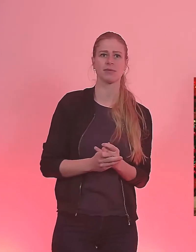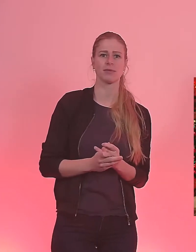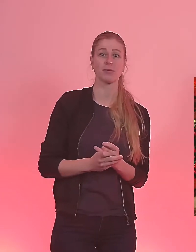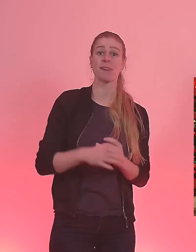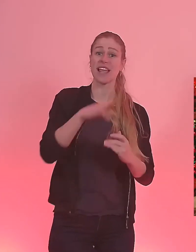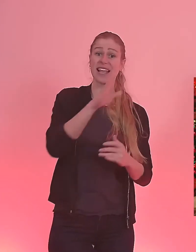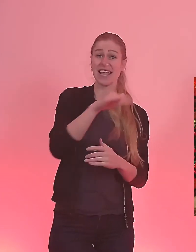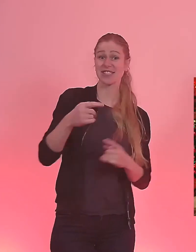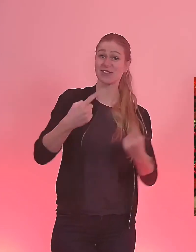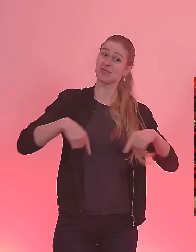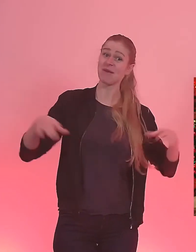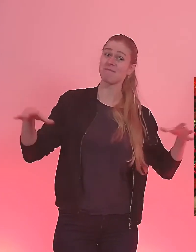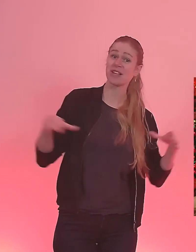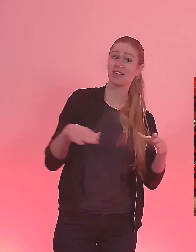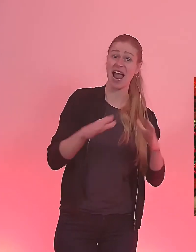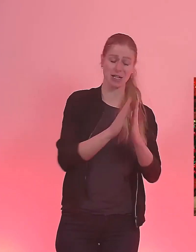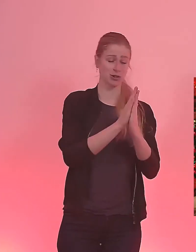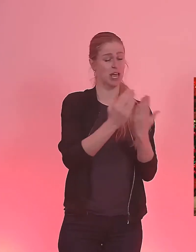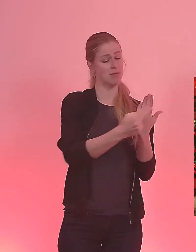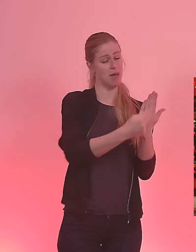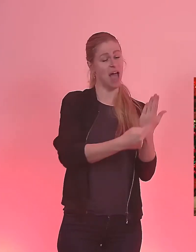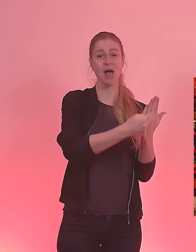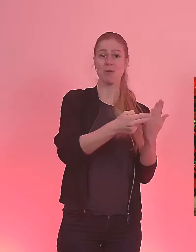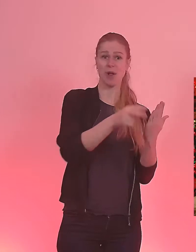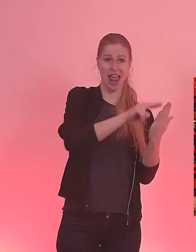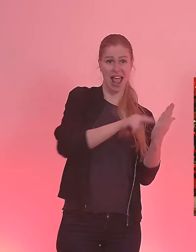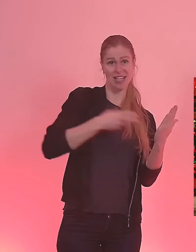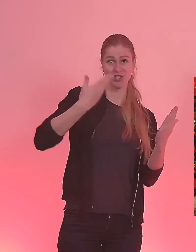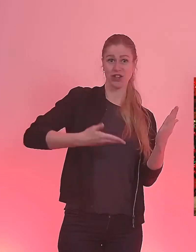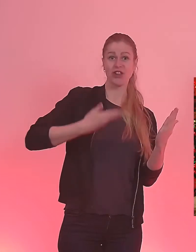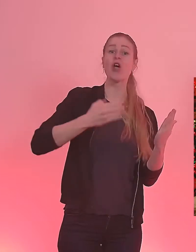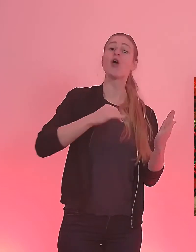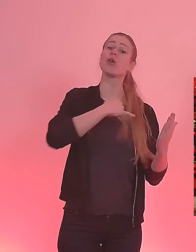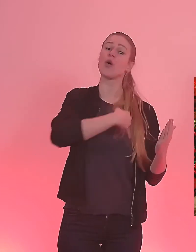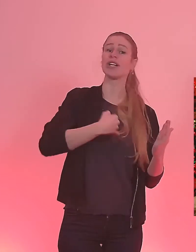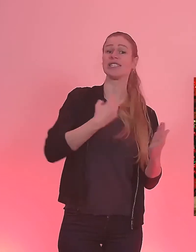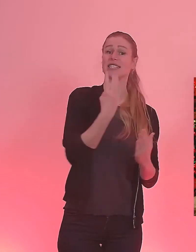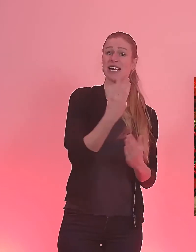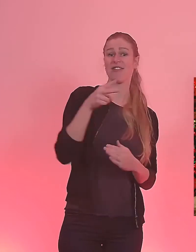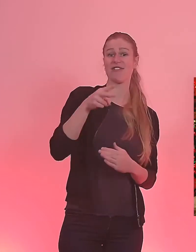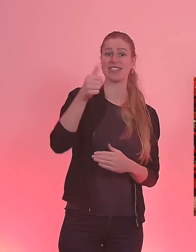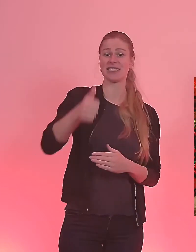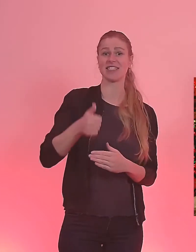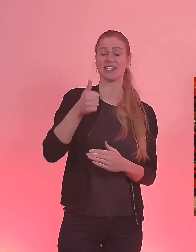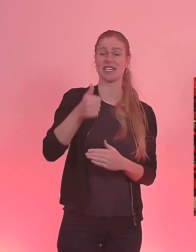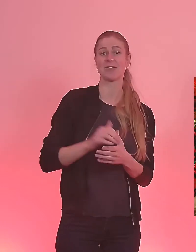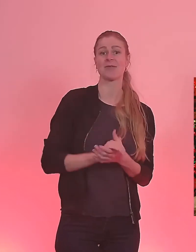We gaan met elkaar een stukje uit de Bijbel lezen. Uit Johannes 3, vers 16.